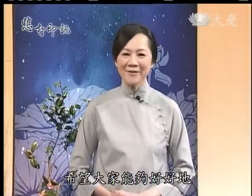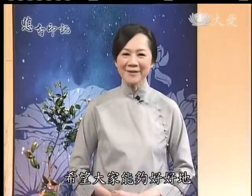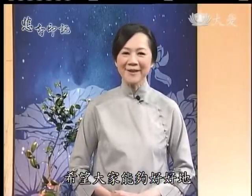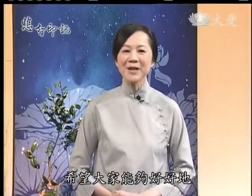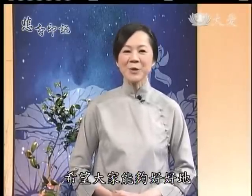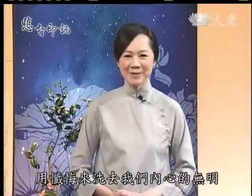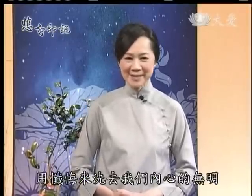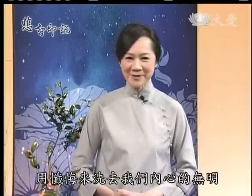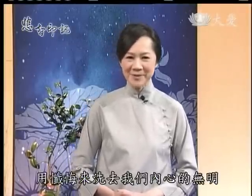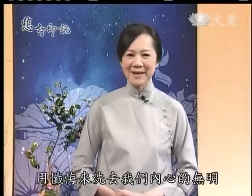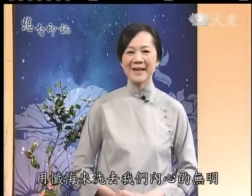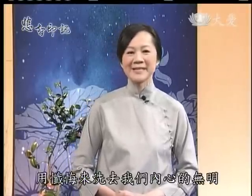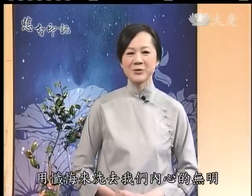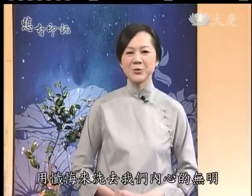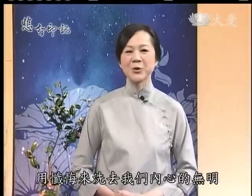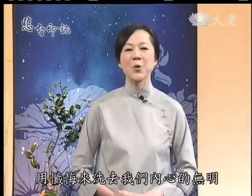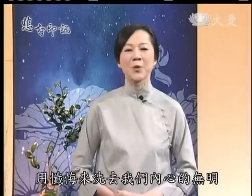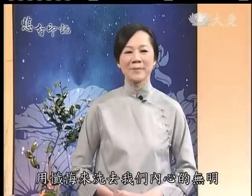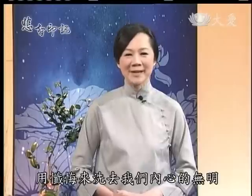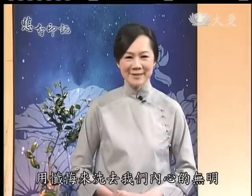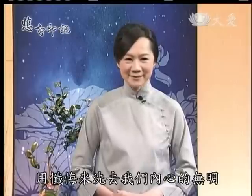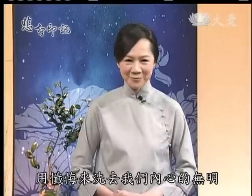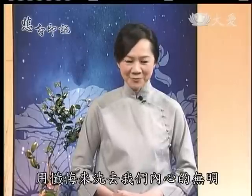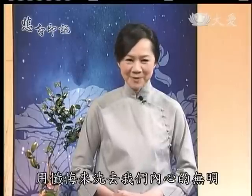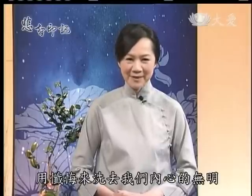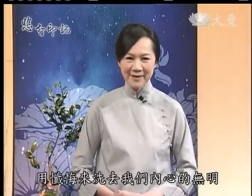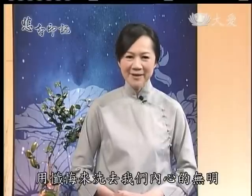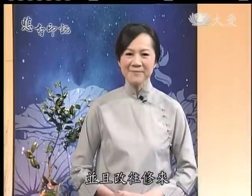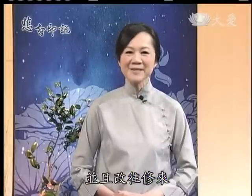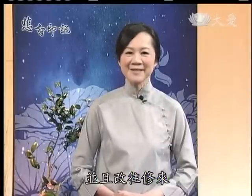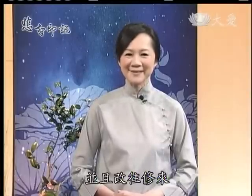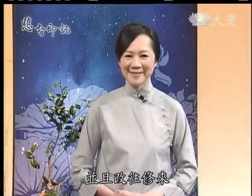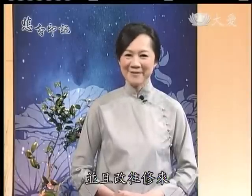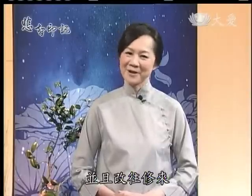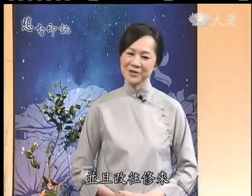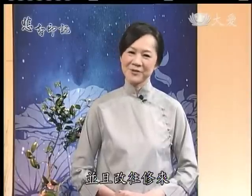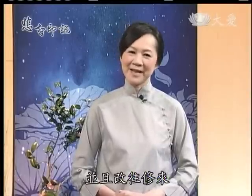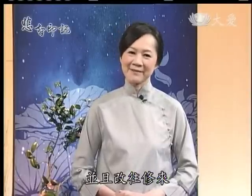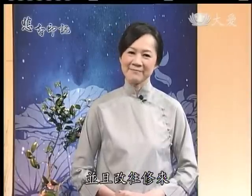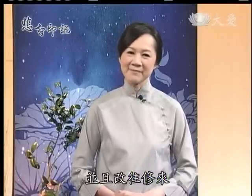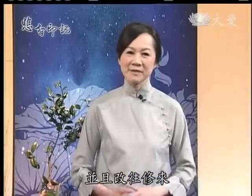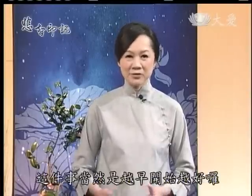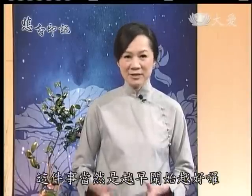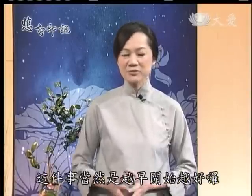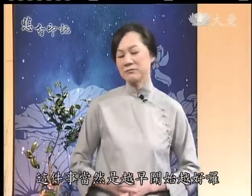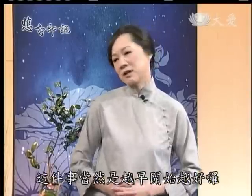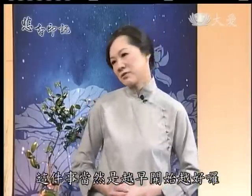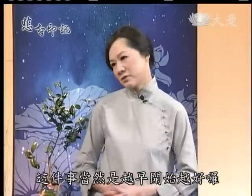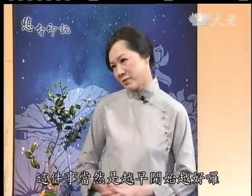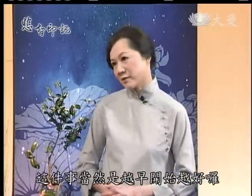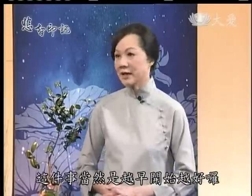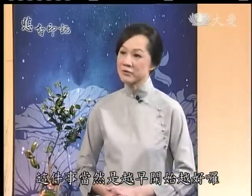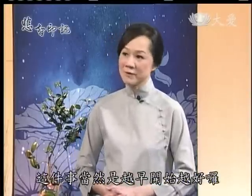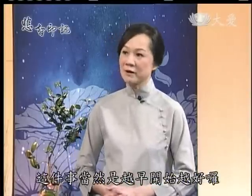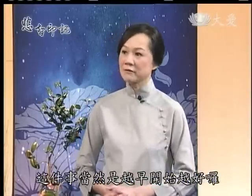好的用忏悔来洗去我们内心的无明，并且改往修来。这件事当然是越早开始越好